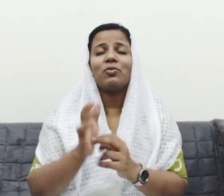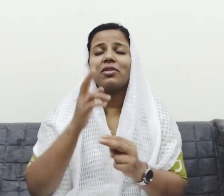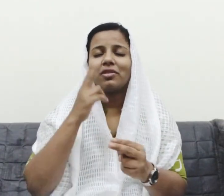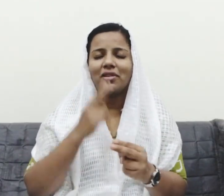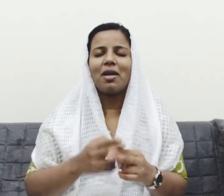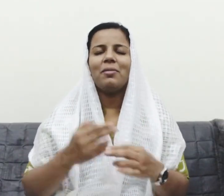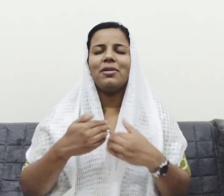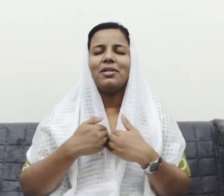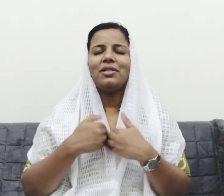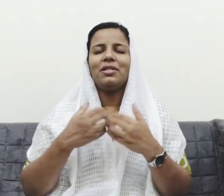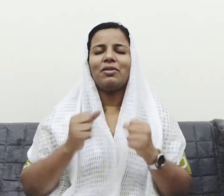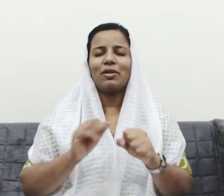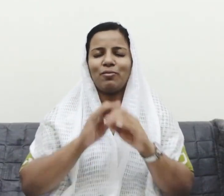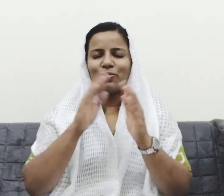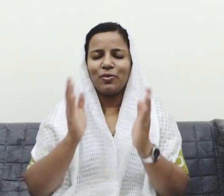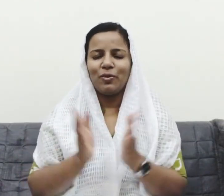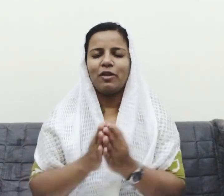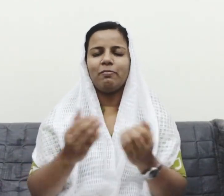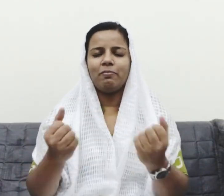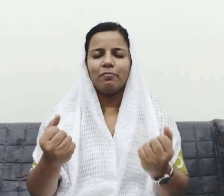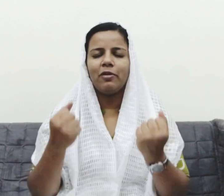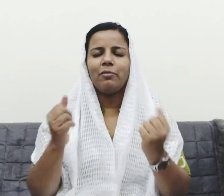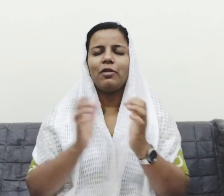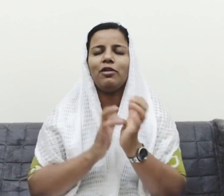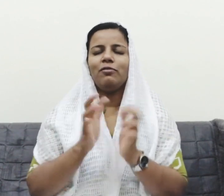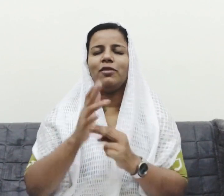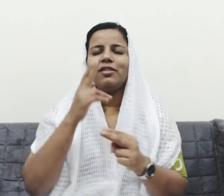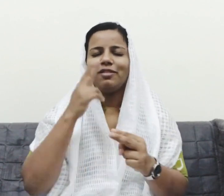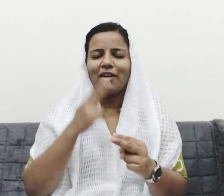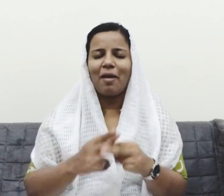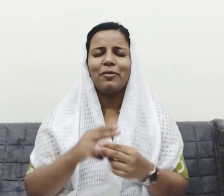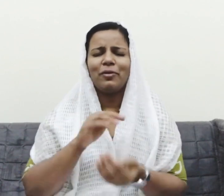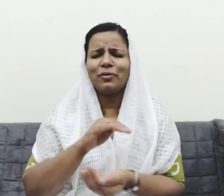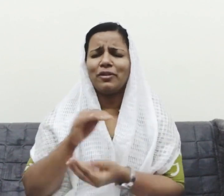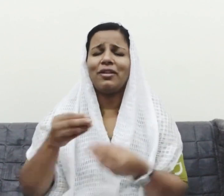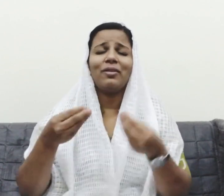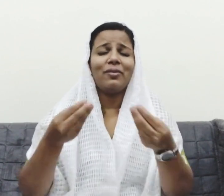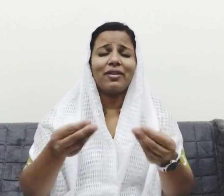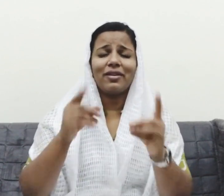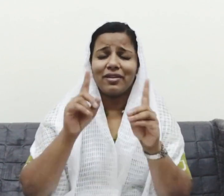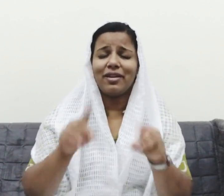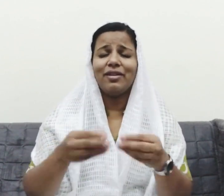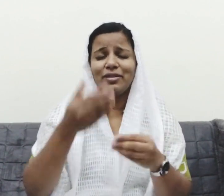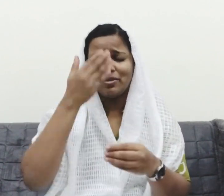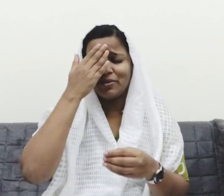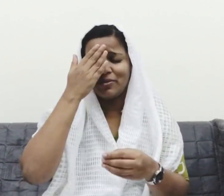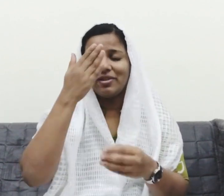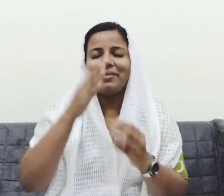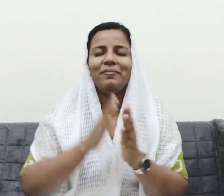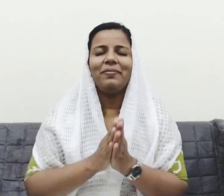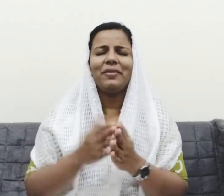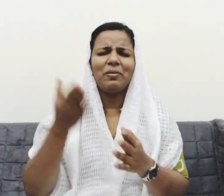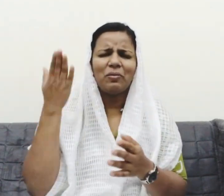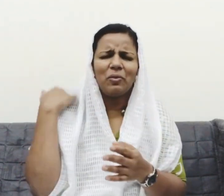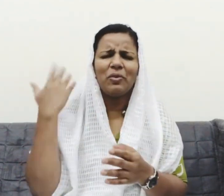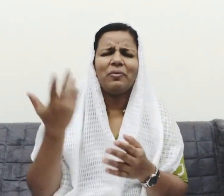നാമത്തിൽ സൗഖ്യമാകട്ടെ. പൂർണ്ണ ആരോഗ്യം യേശുവിന്റെ നാമത്തിൽ തന്റെ കുഞ്ഞുങ്ങൾക്ക് ലഭിച്ചിരിക്കുന്നതിനായിട്ട് സ്തോത്രം. അമൻ. അമൻ.